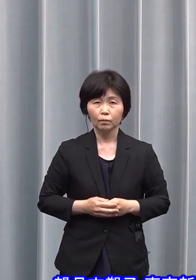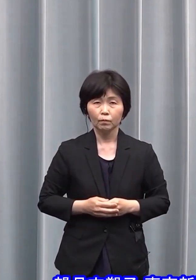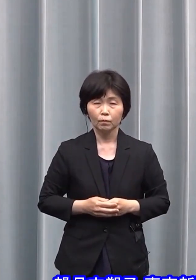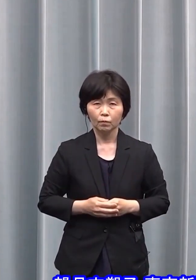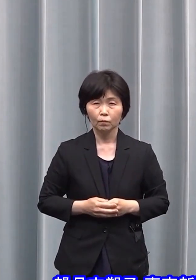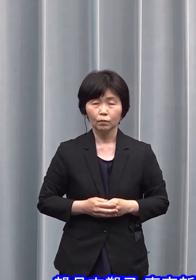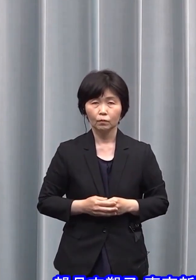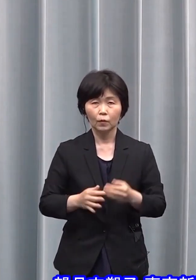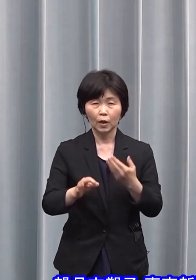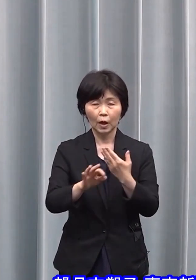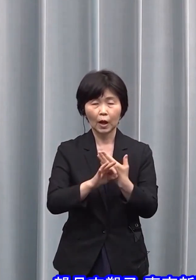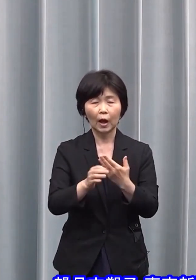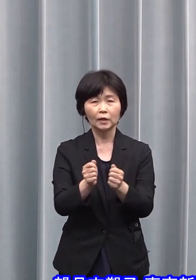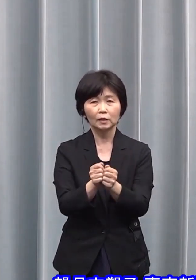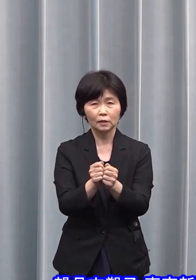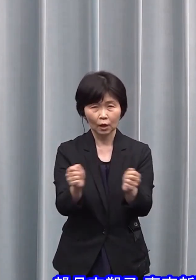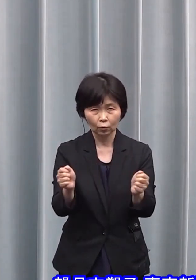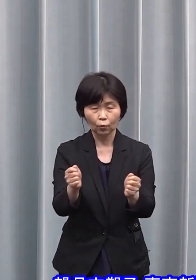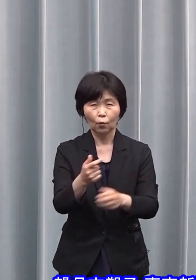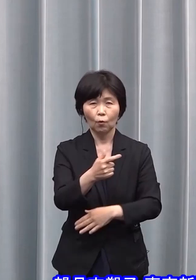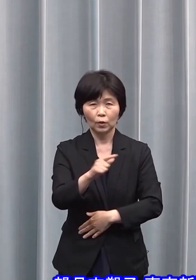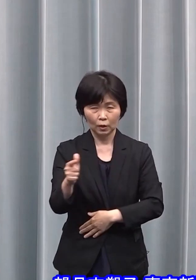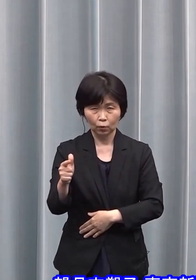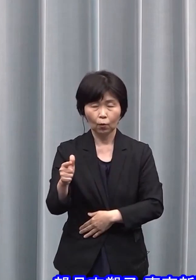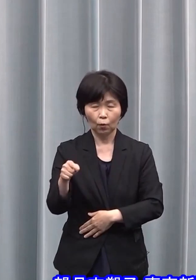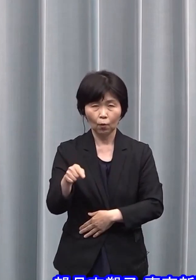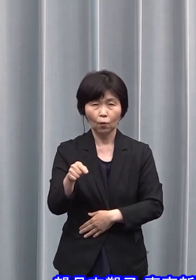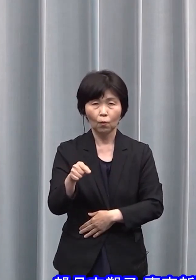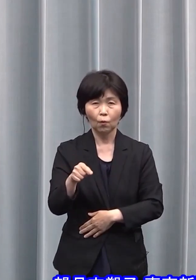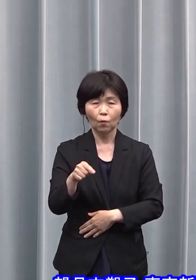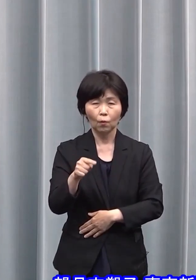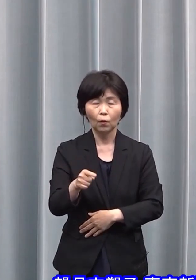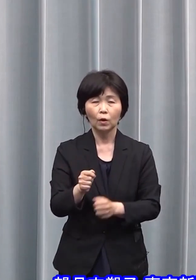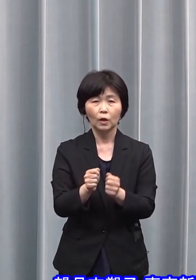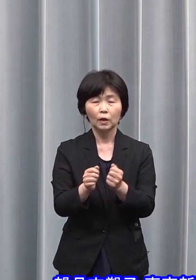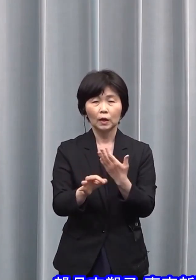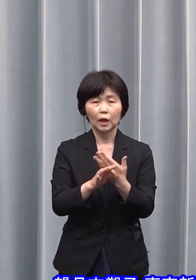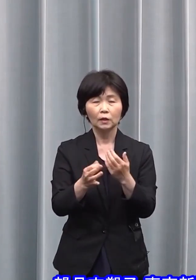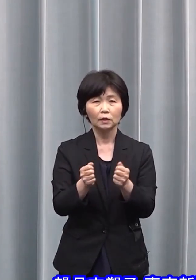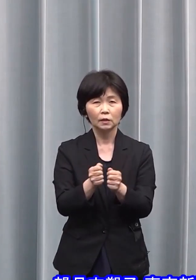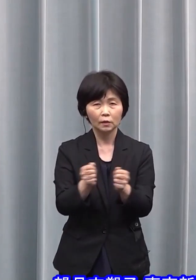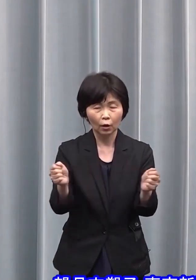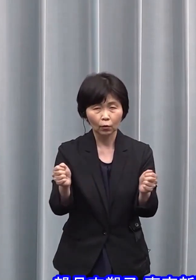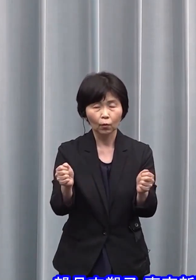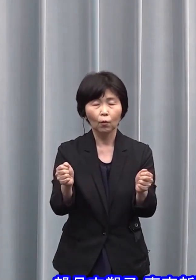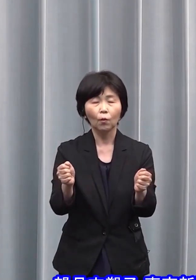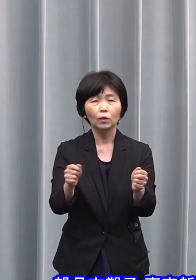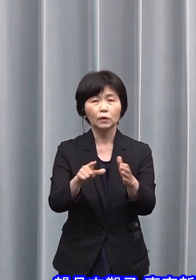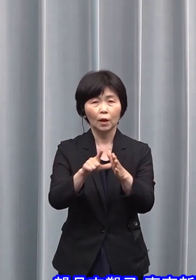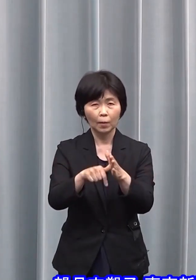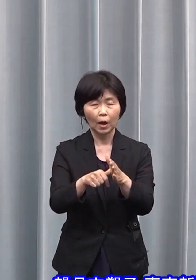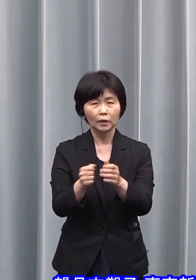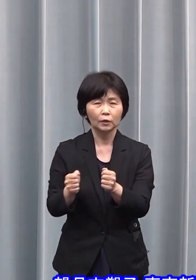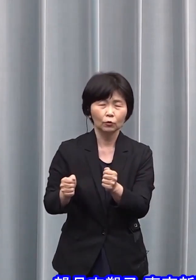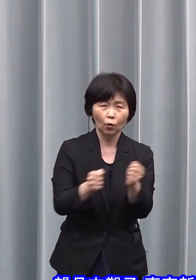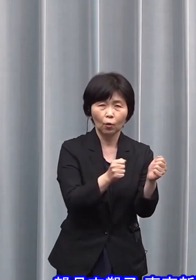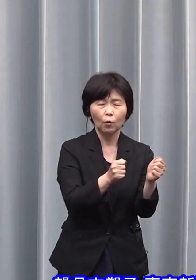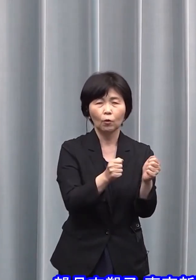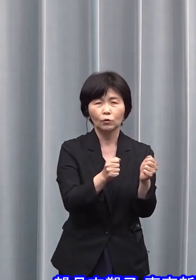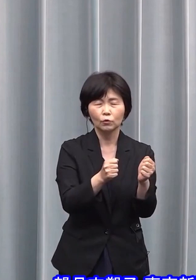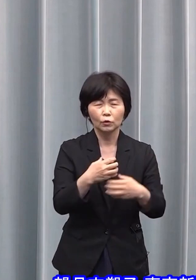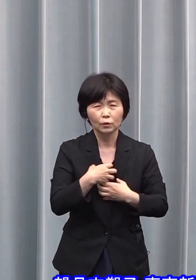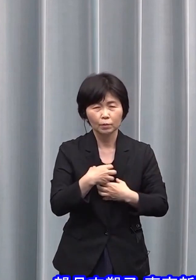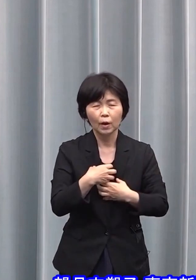仮釈放等をめぐりましては、仮釈放を行えば逃亡する恐れがある者がいること